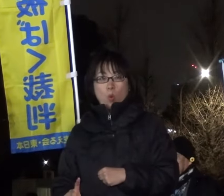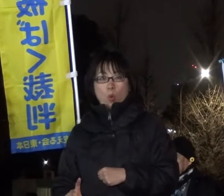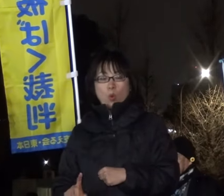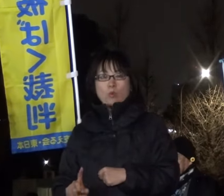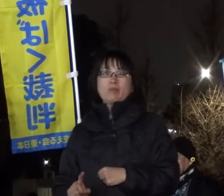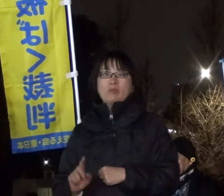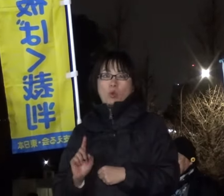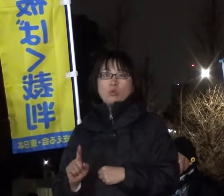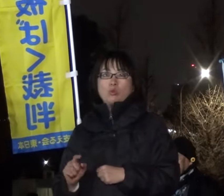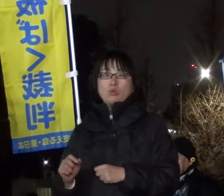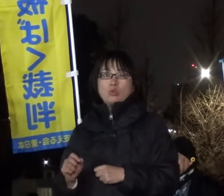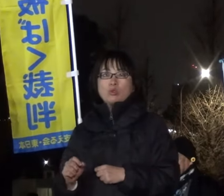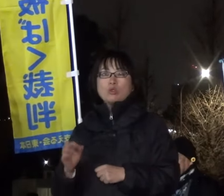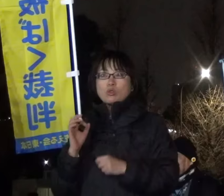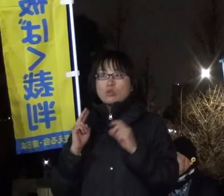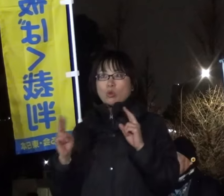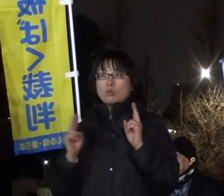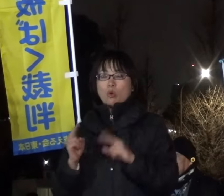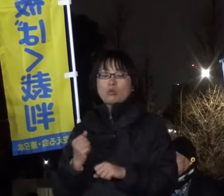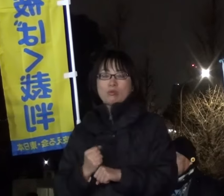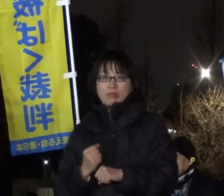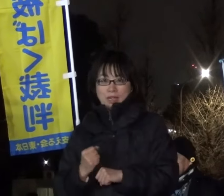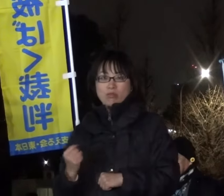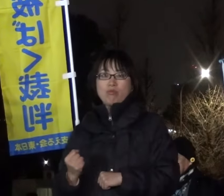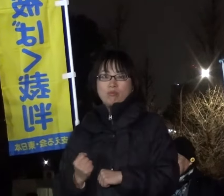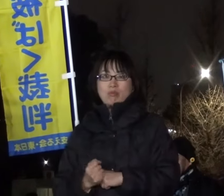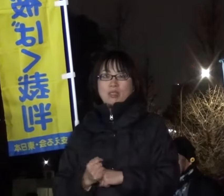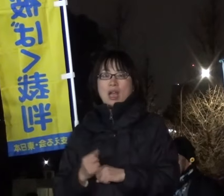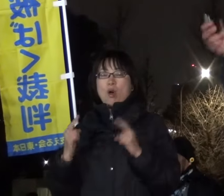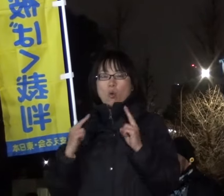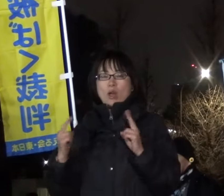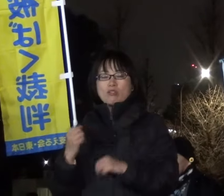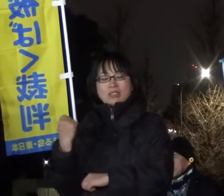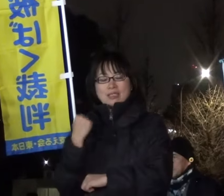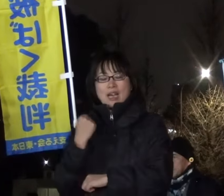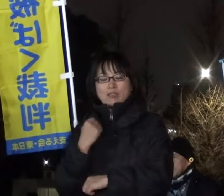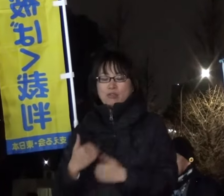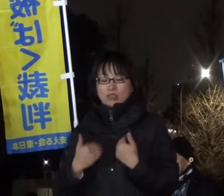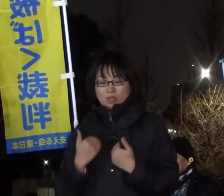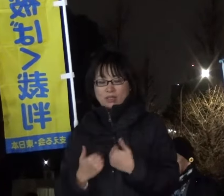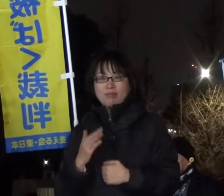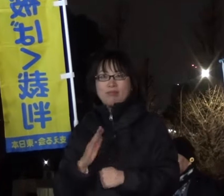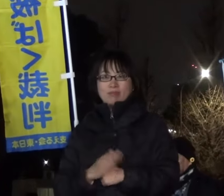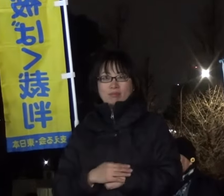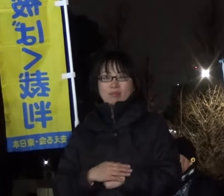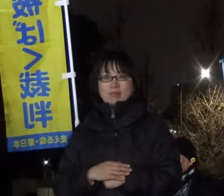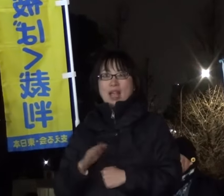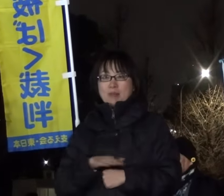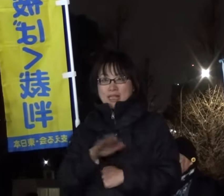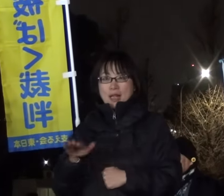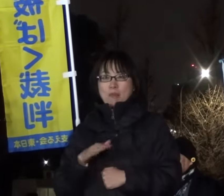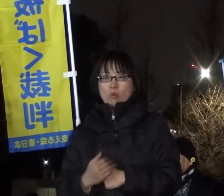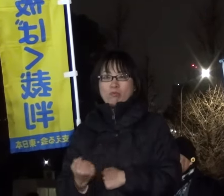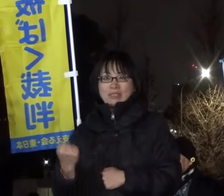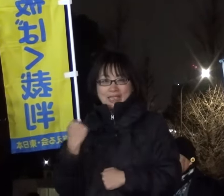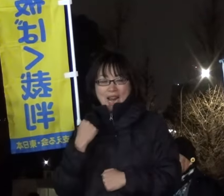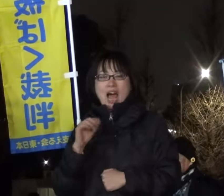嬉しいです。はい、まあそんなわけで、ね、皆さんも力があるな、